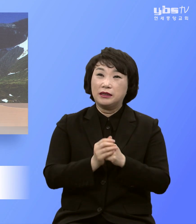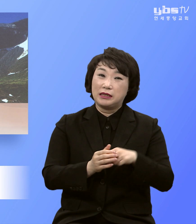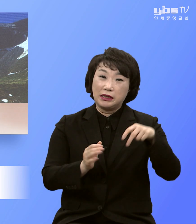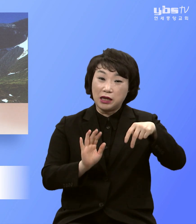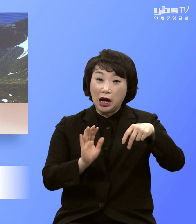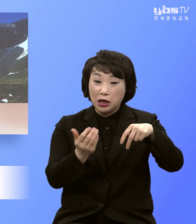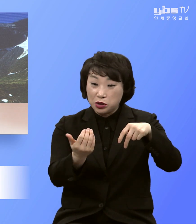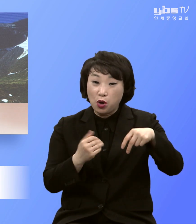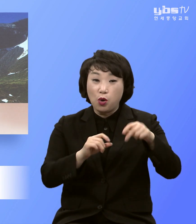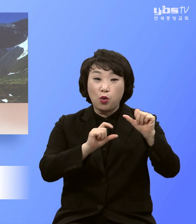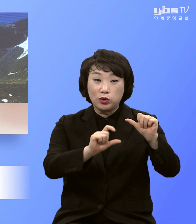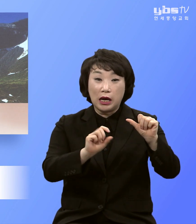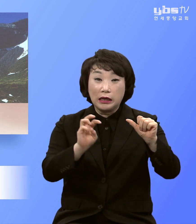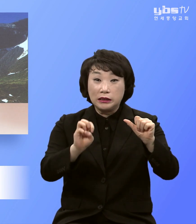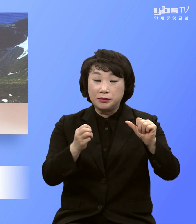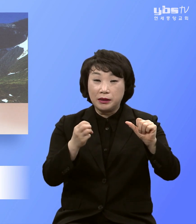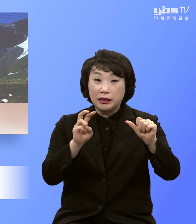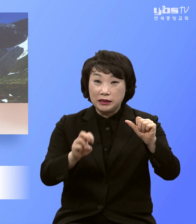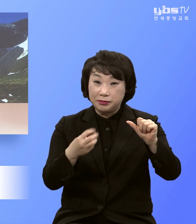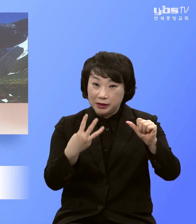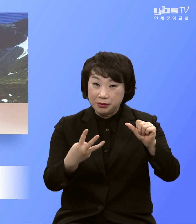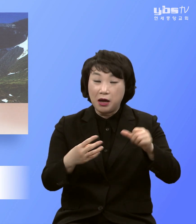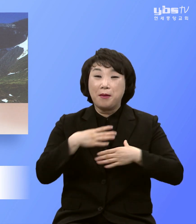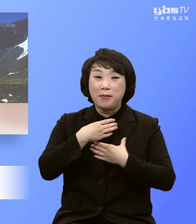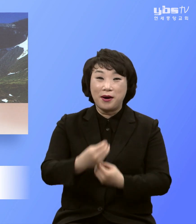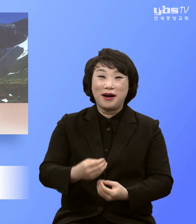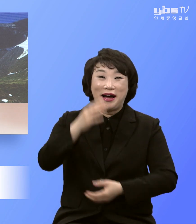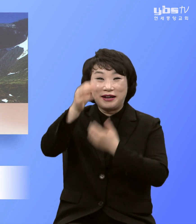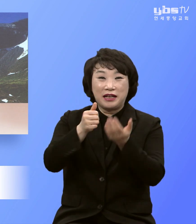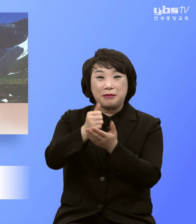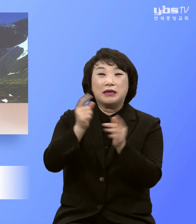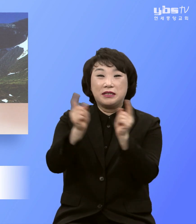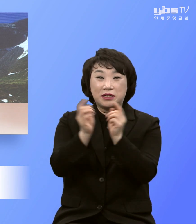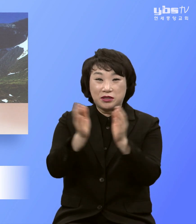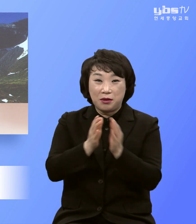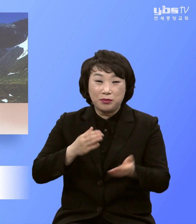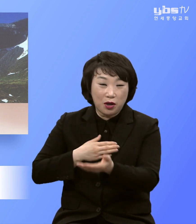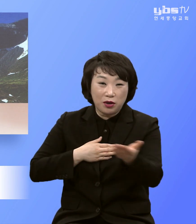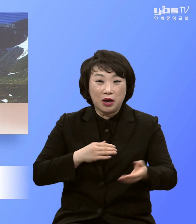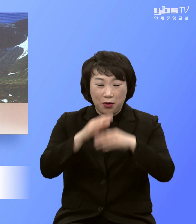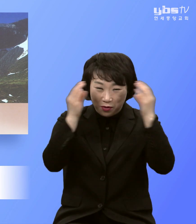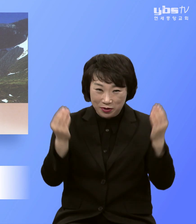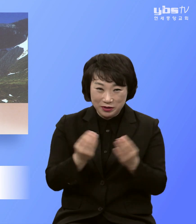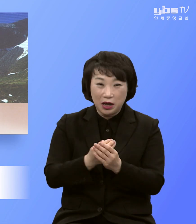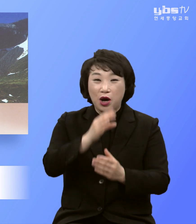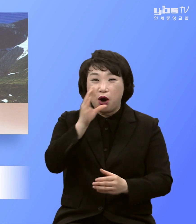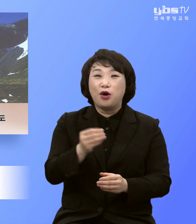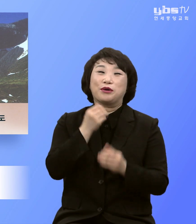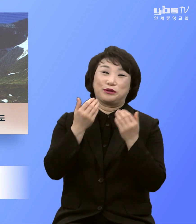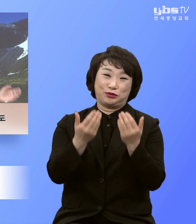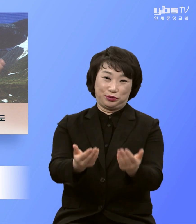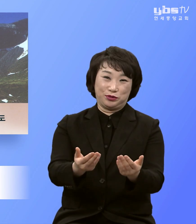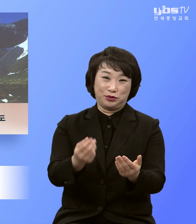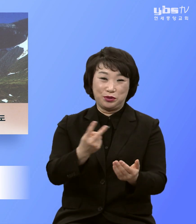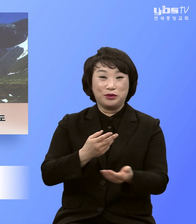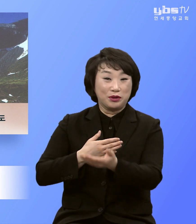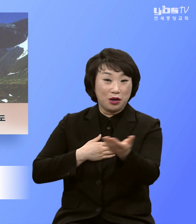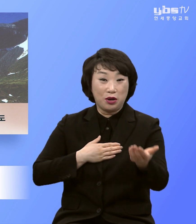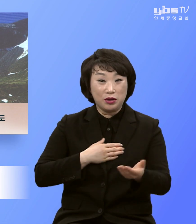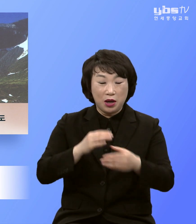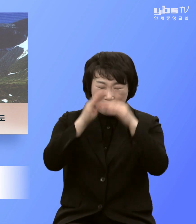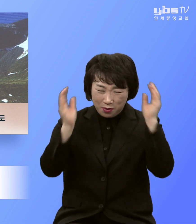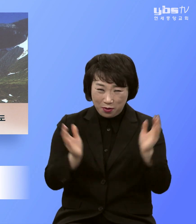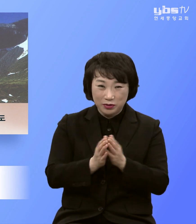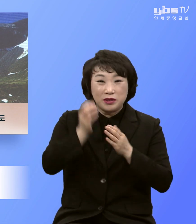데살로니가전서 5장 23절에 평강의 하나님이 친히 너희로 온전히 거룩하게 하시고, 또 너희